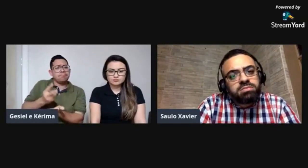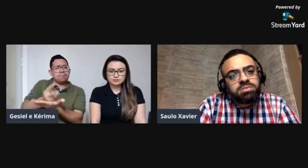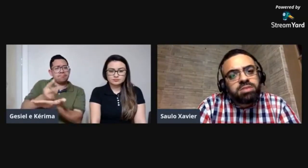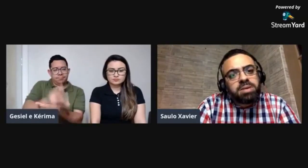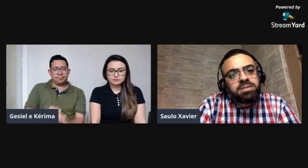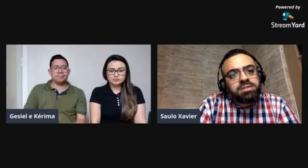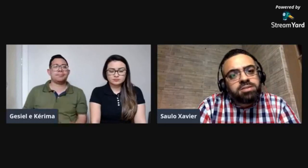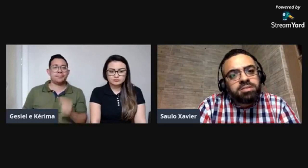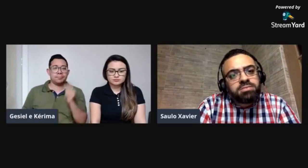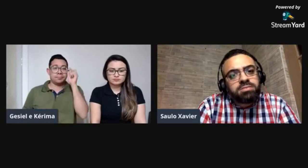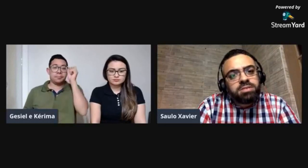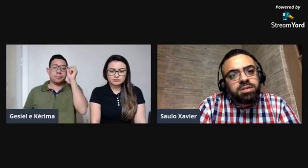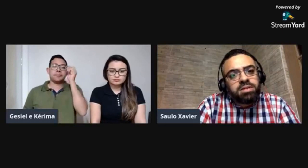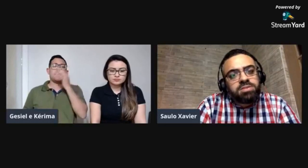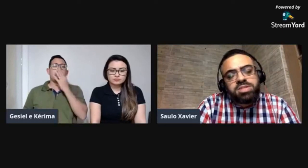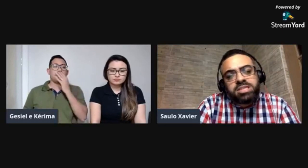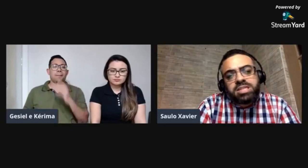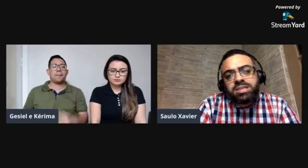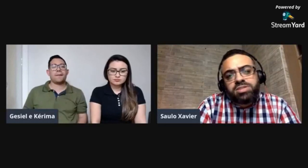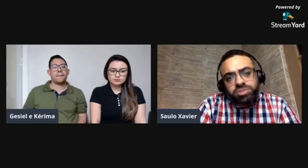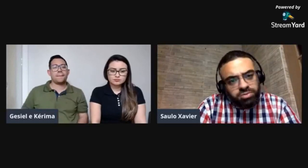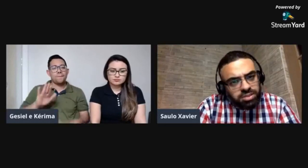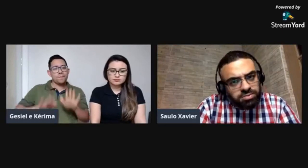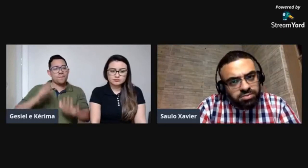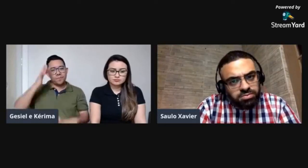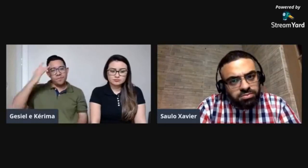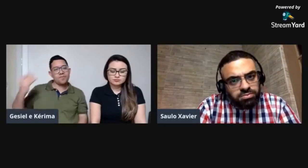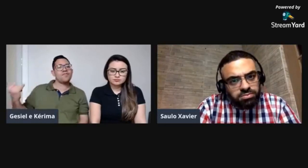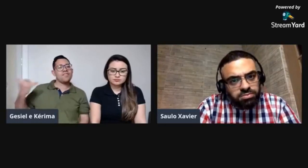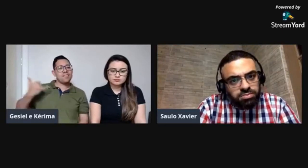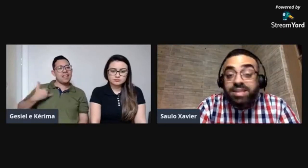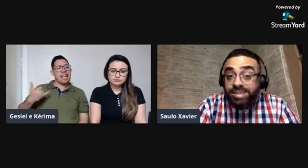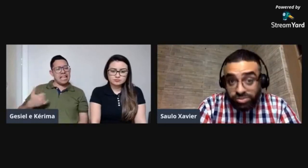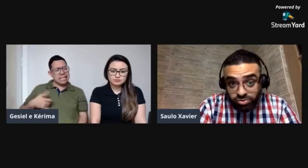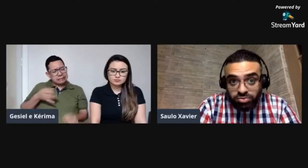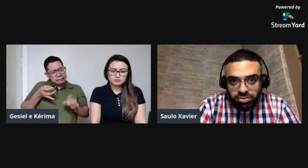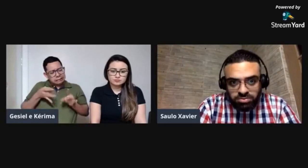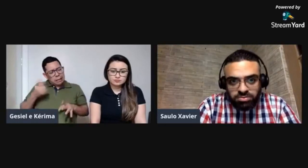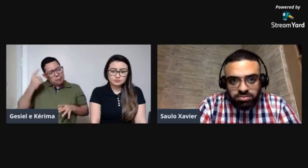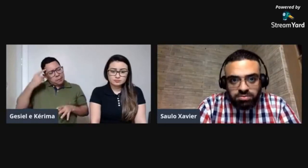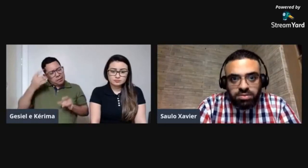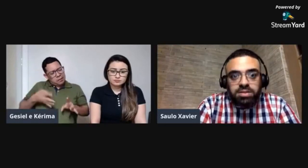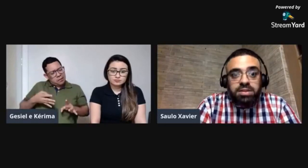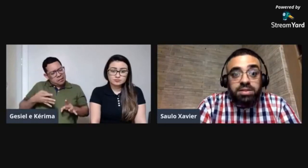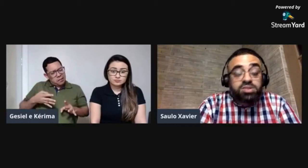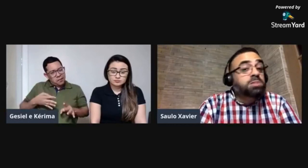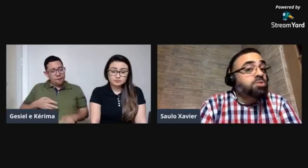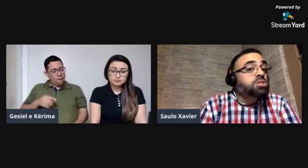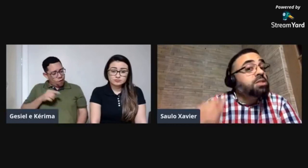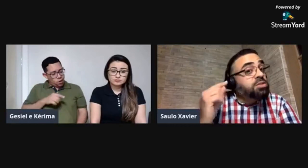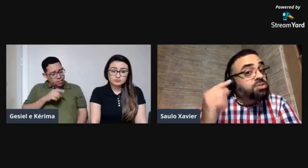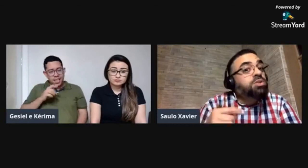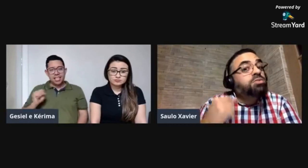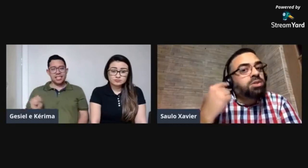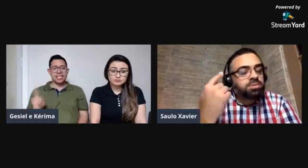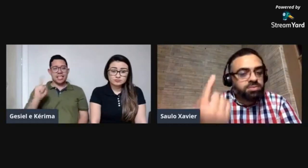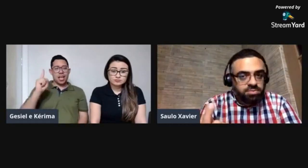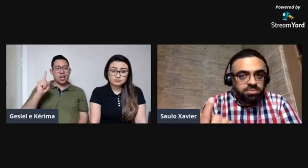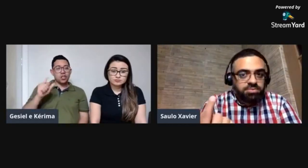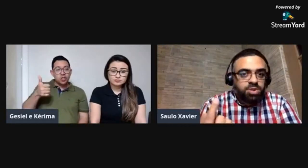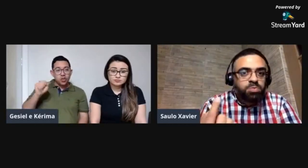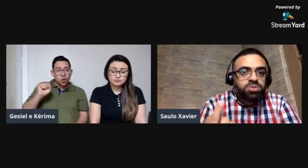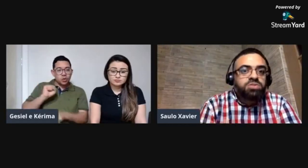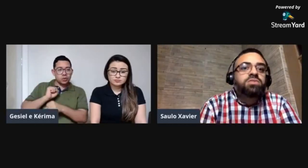desistido de um trabalho desse jeito. Você já está há 18 anos. 18 anos. Só depois de 18